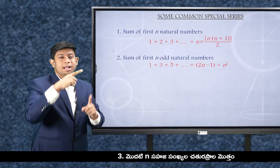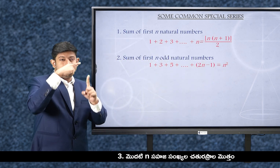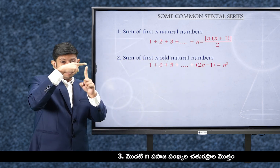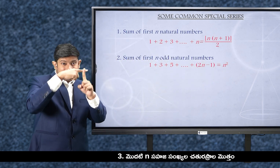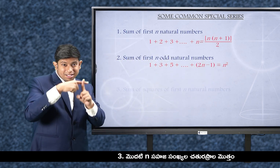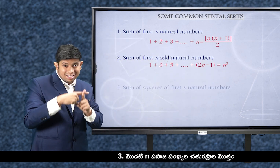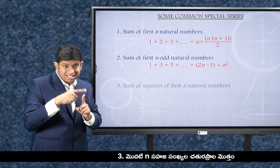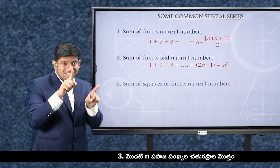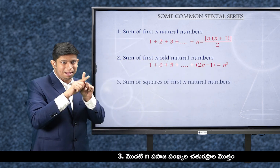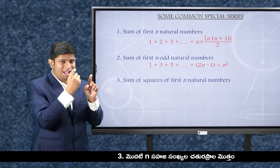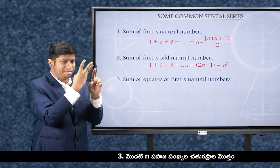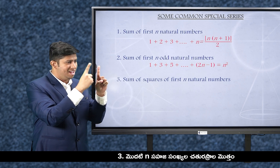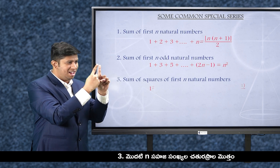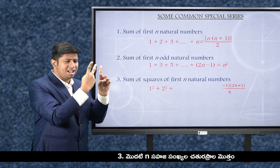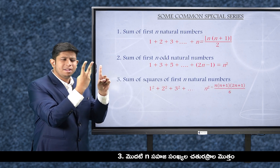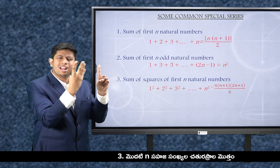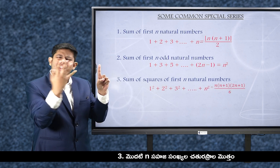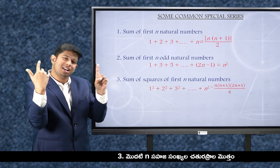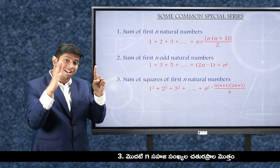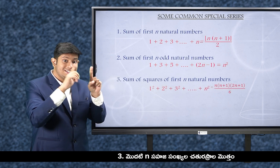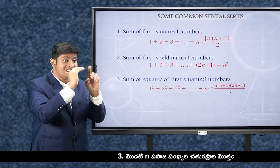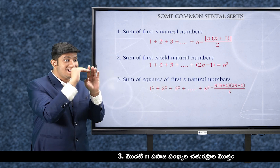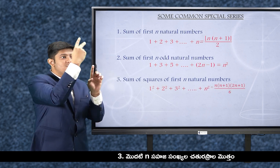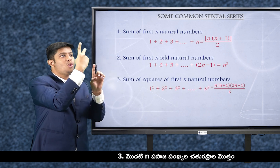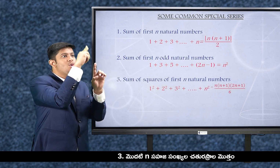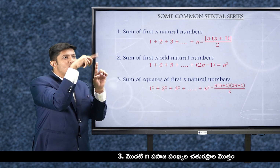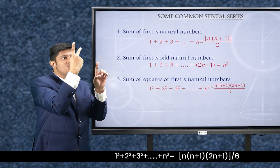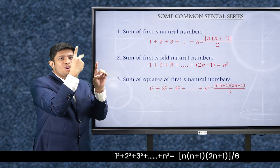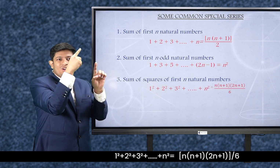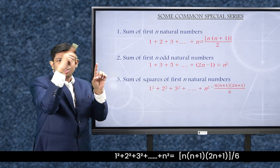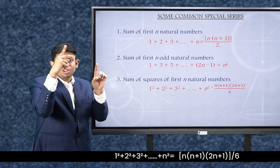3. మొదటి n సహజ సంఖ్యల చతురస్రాల మొత్తం.